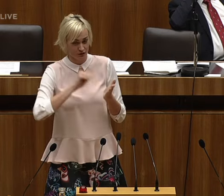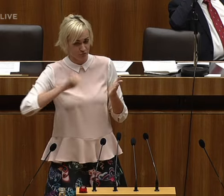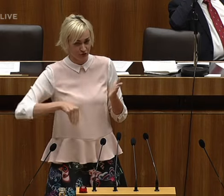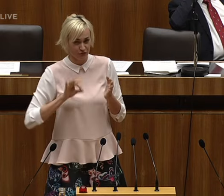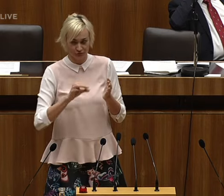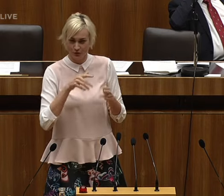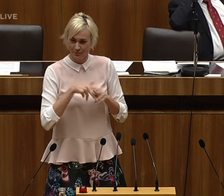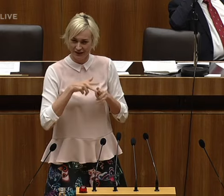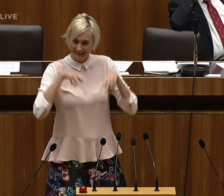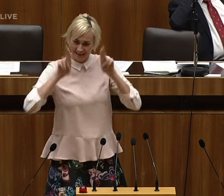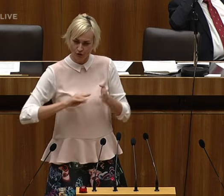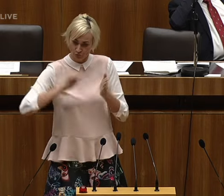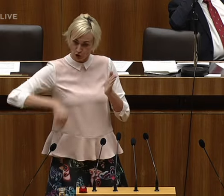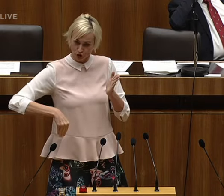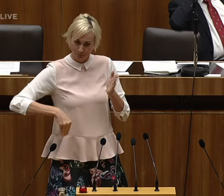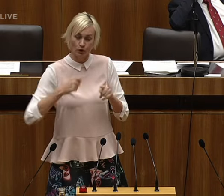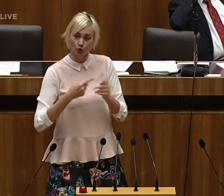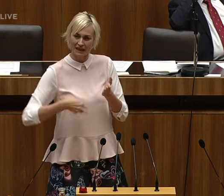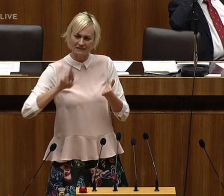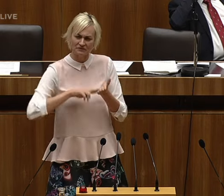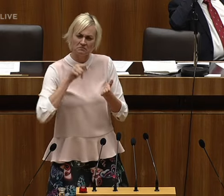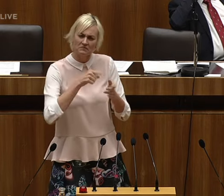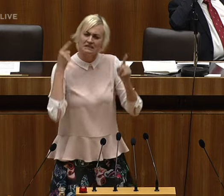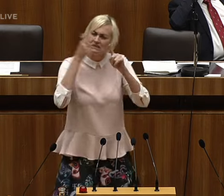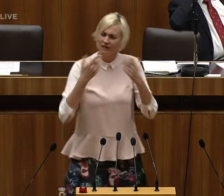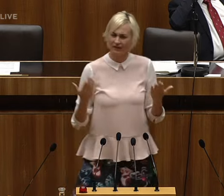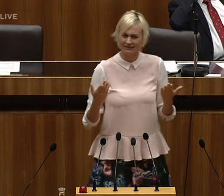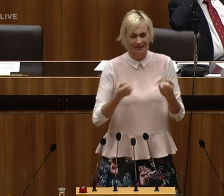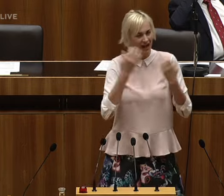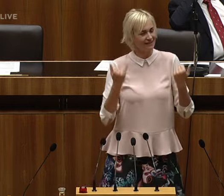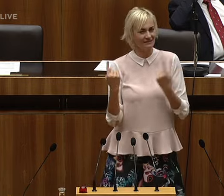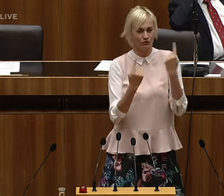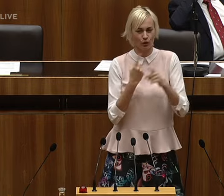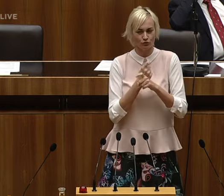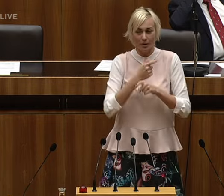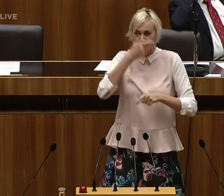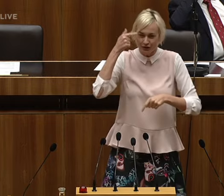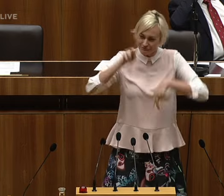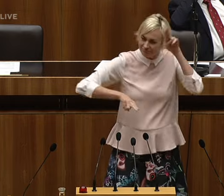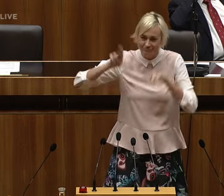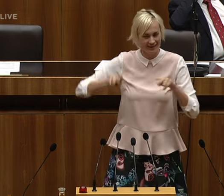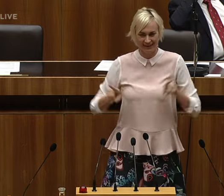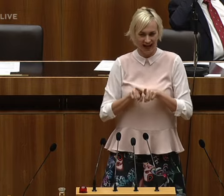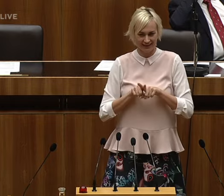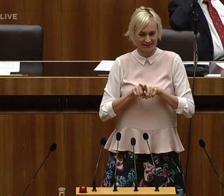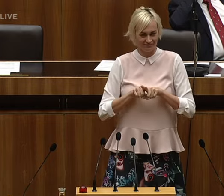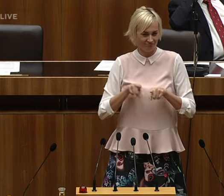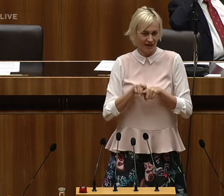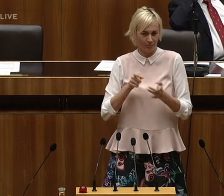warum Österreich die UN-Konvention der Menschenrechte ratifiziert hat, um genau diesen Menschen, die in diesen Situationen leben,